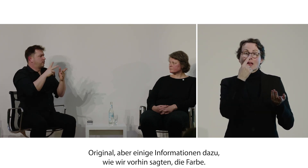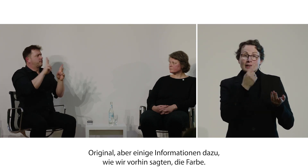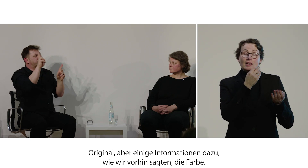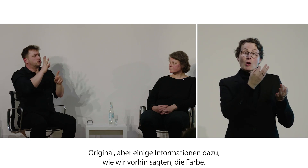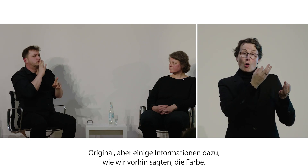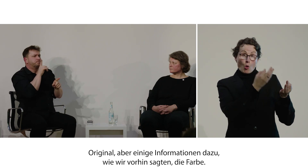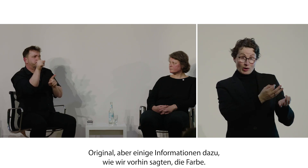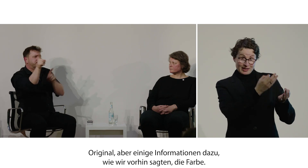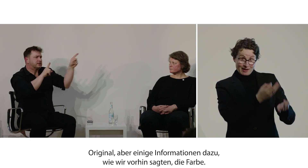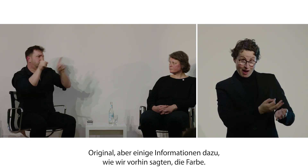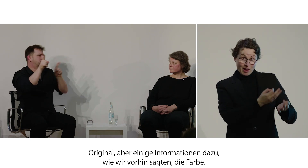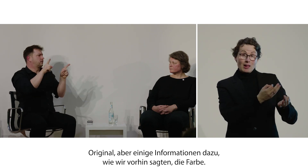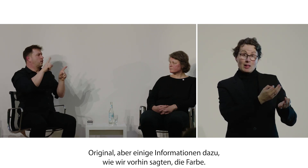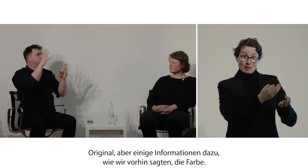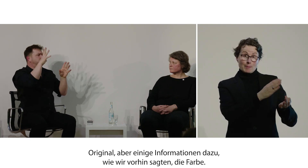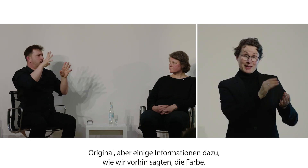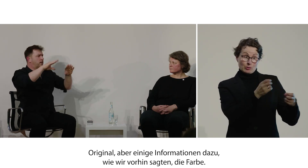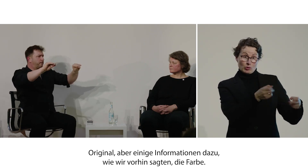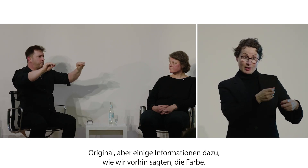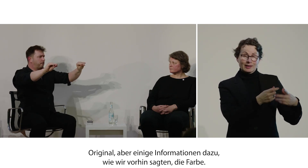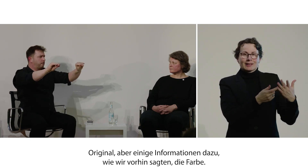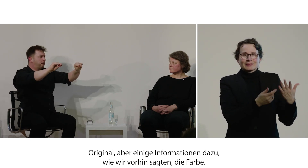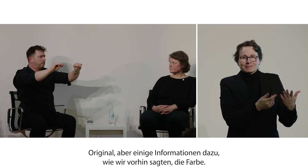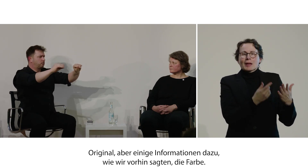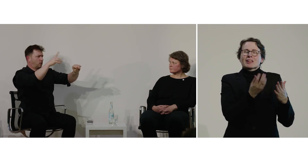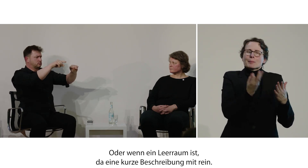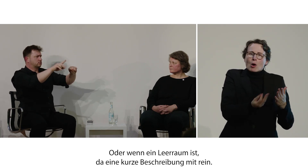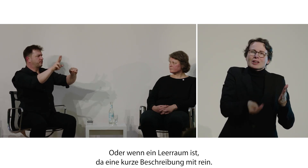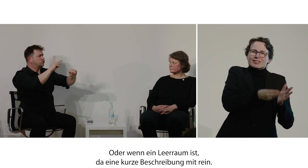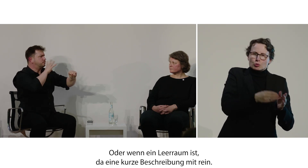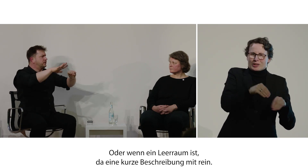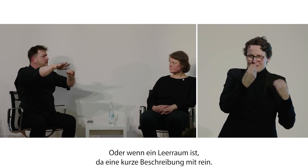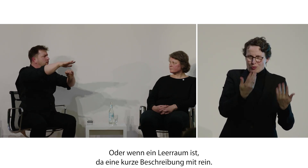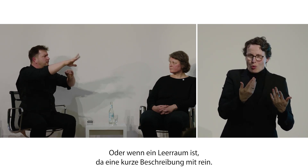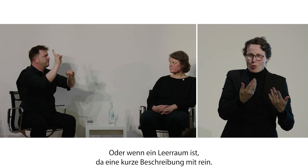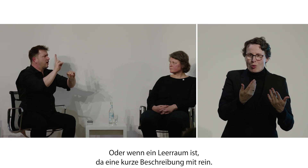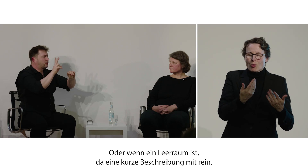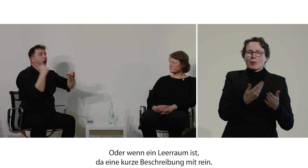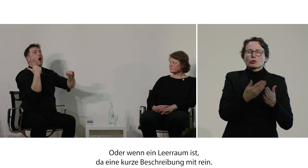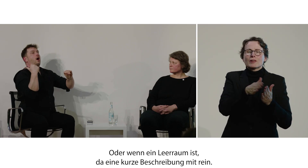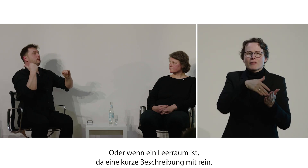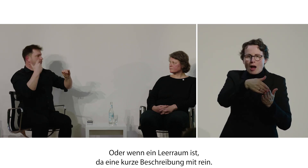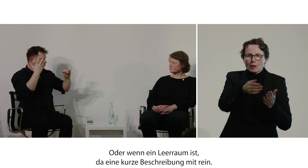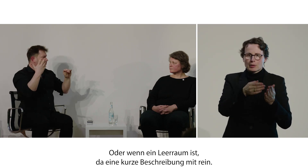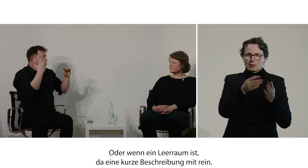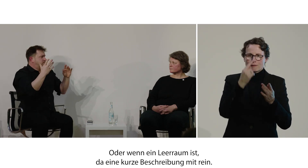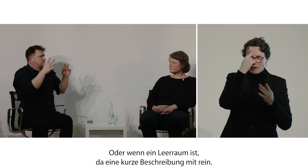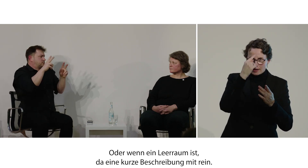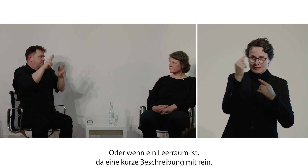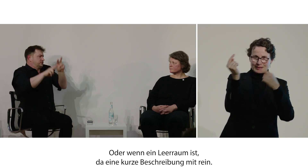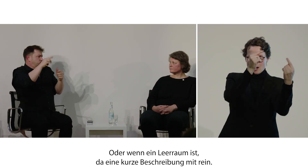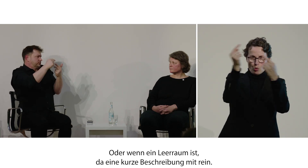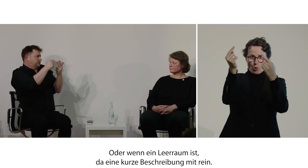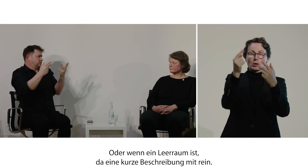Informationen mit dazu, wie wir vorhin sagten, die Farbe mit dazu oder wenn gerade so ein Leerraum ist, dass dann eine kurze